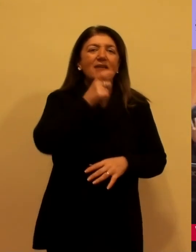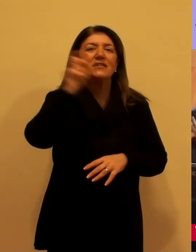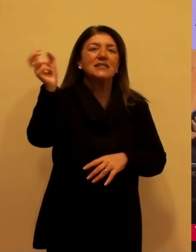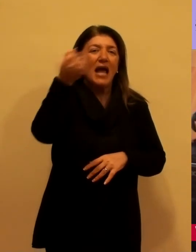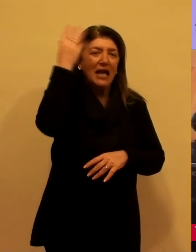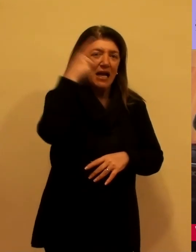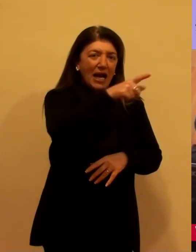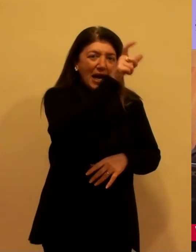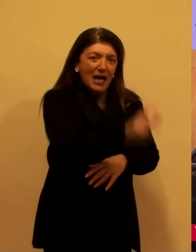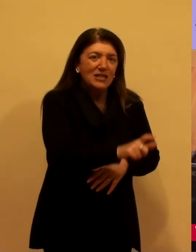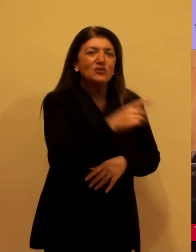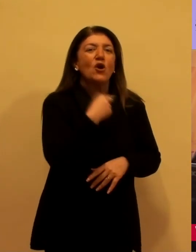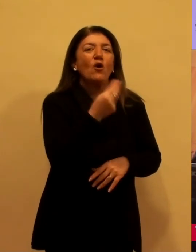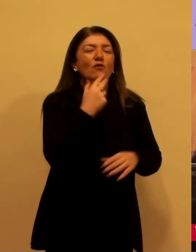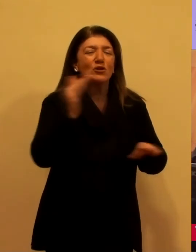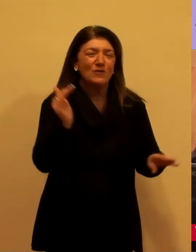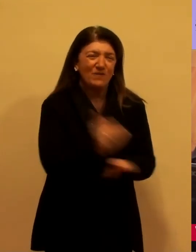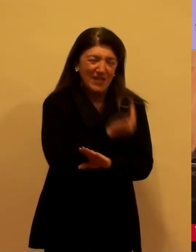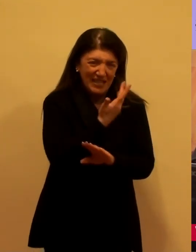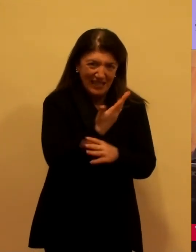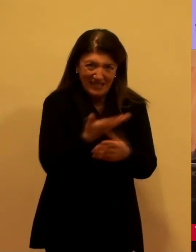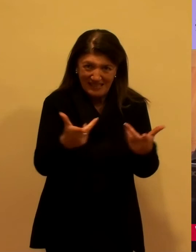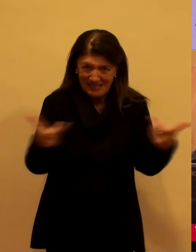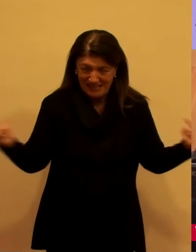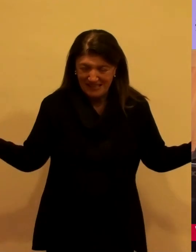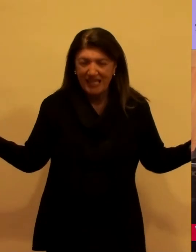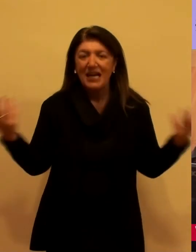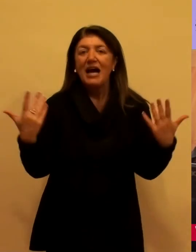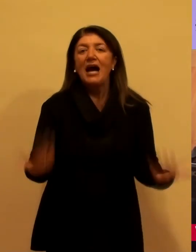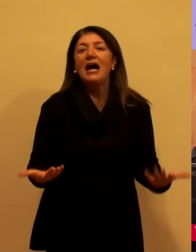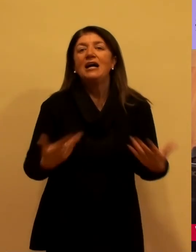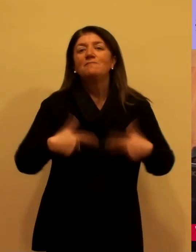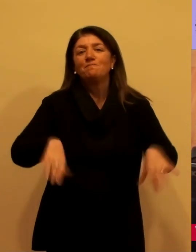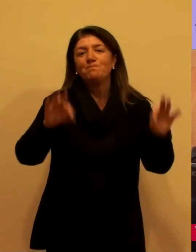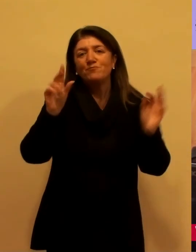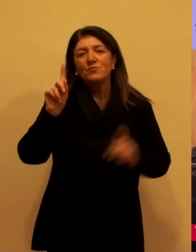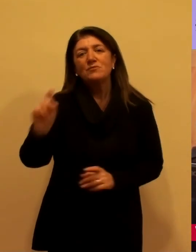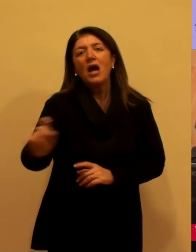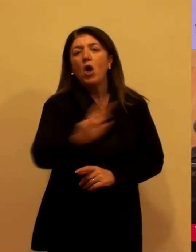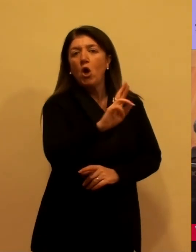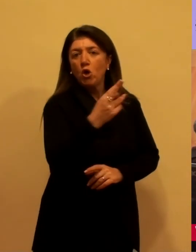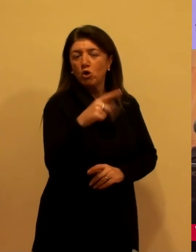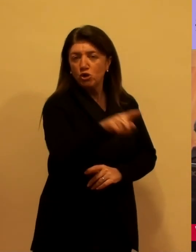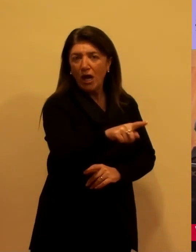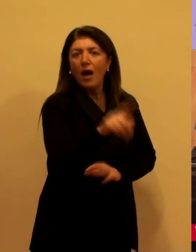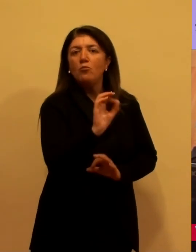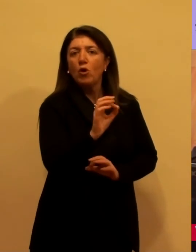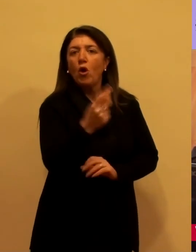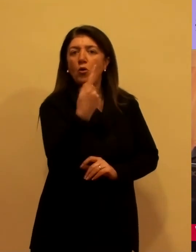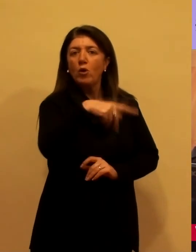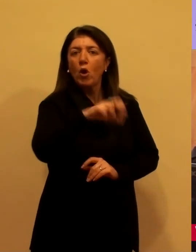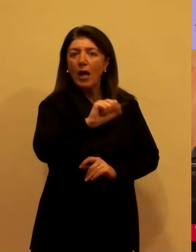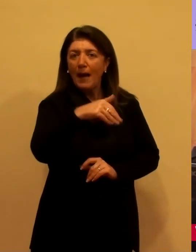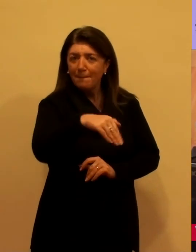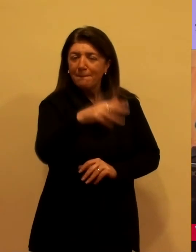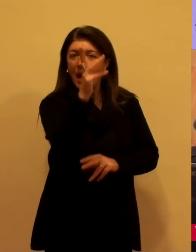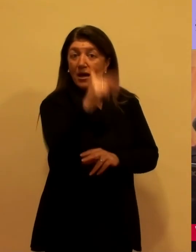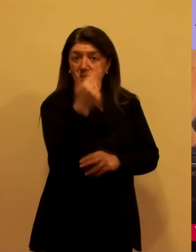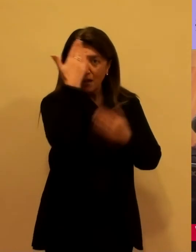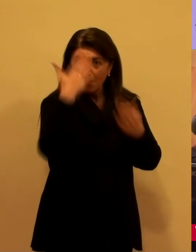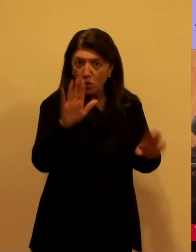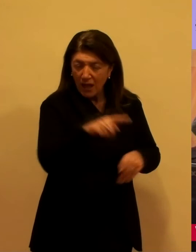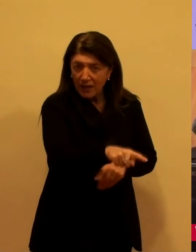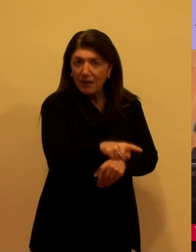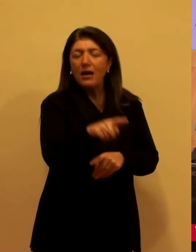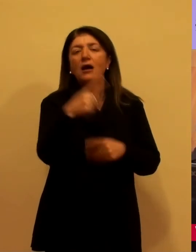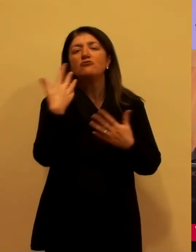custode. Allora, iniziamo subito con una domanda a Rocha, quindi GAM, Galleria di Arte Moderna, che